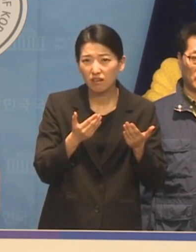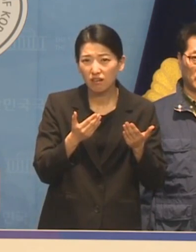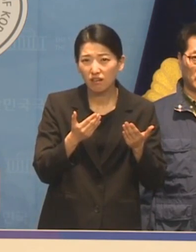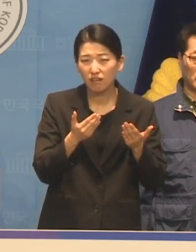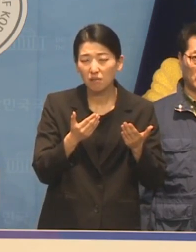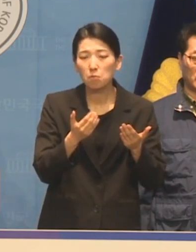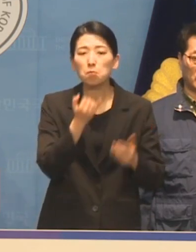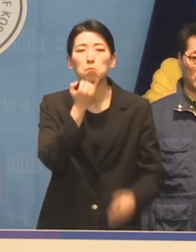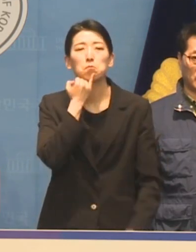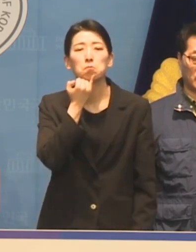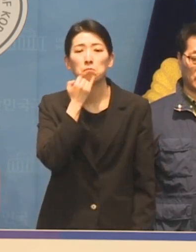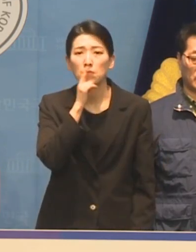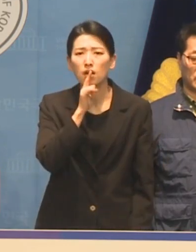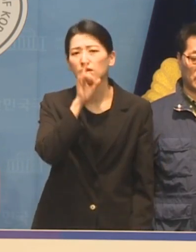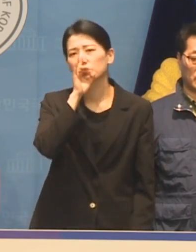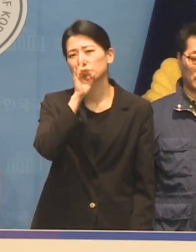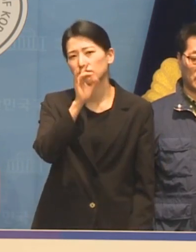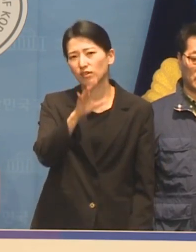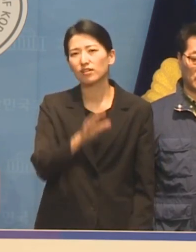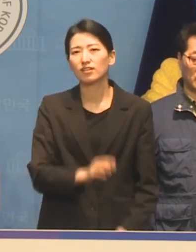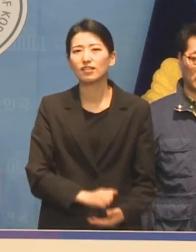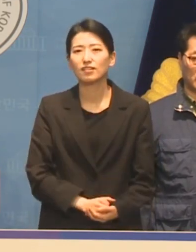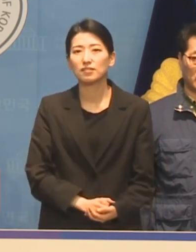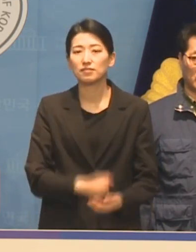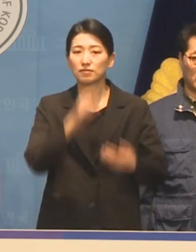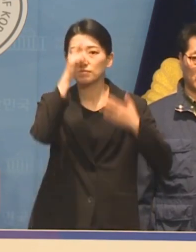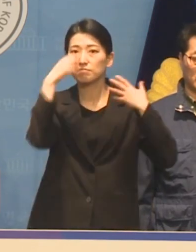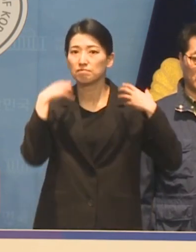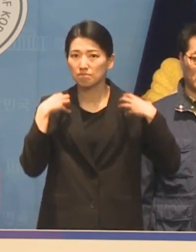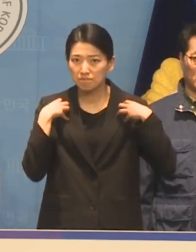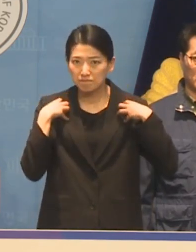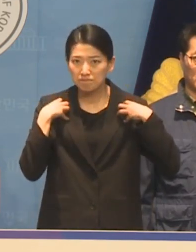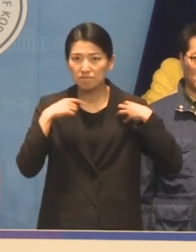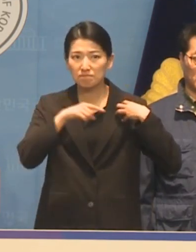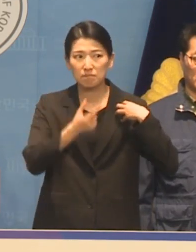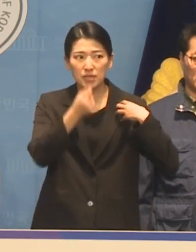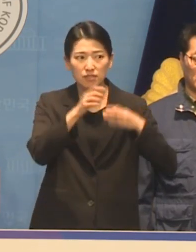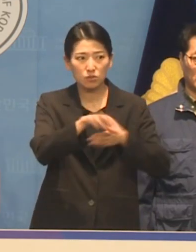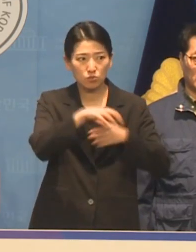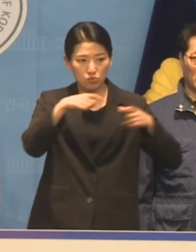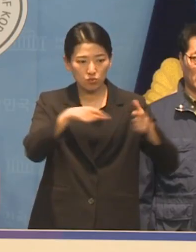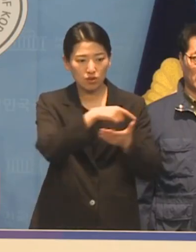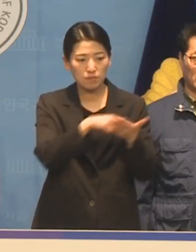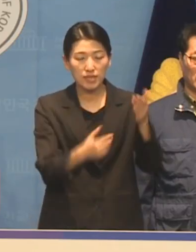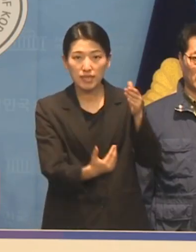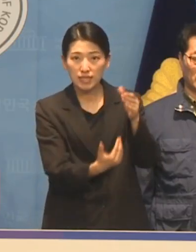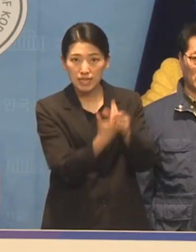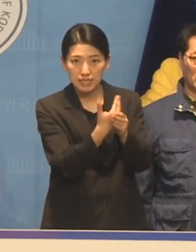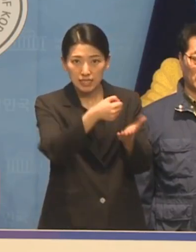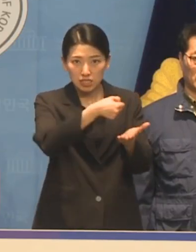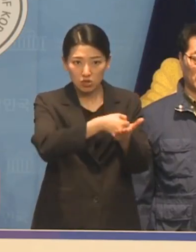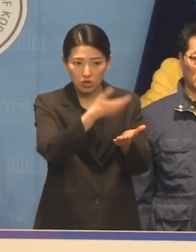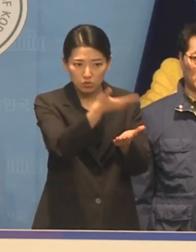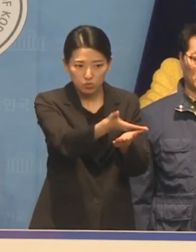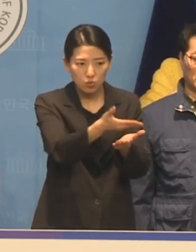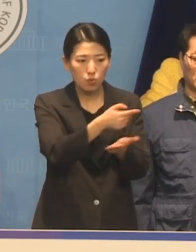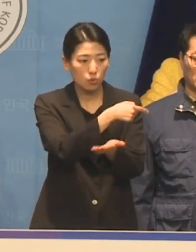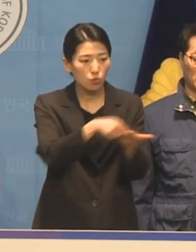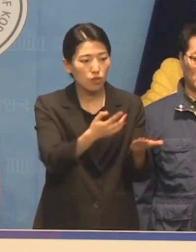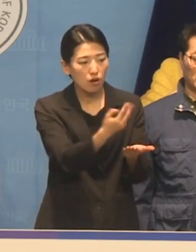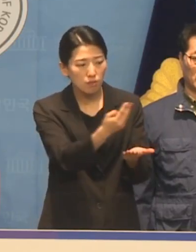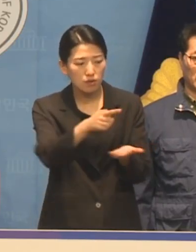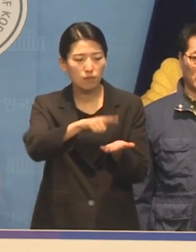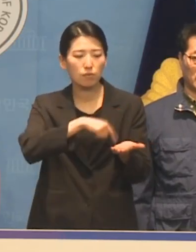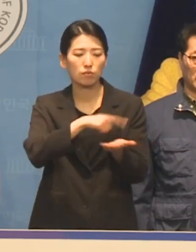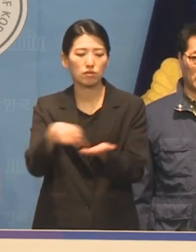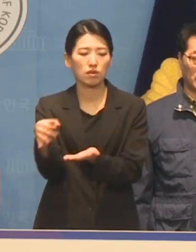겁니다. 이제라도 정부와 국회가 신속한 대책을 마련해 그 손실을 보상해 주어야